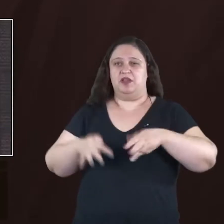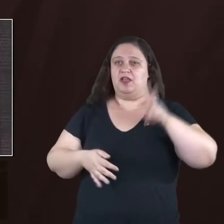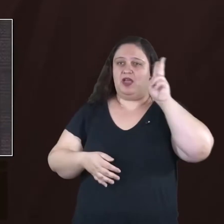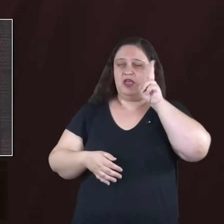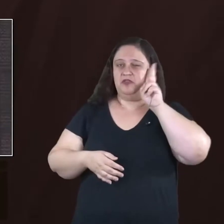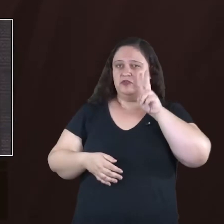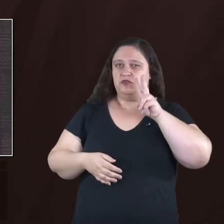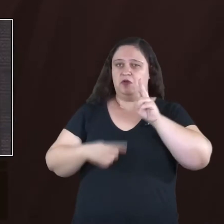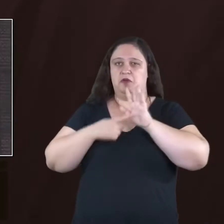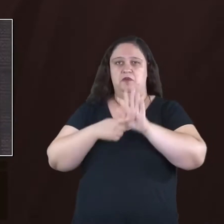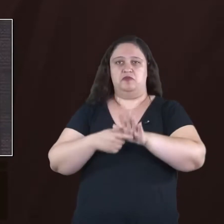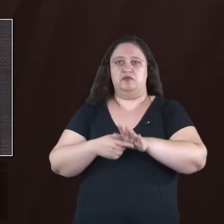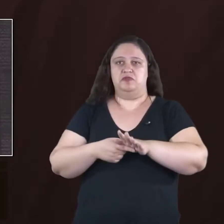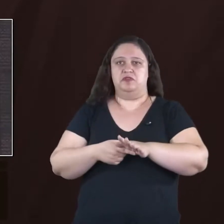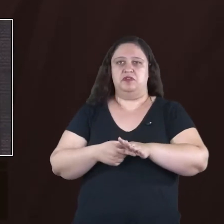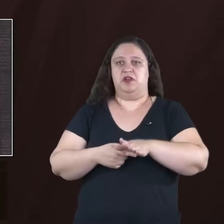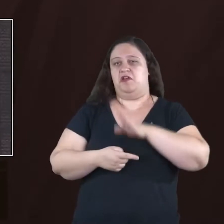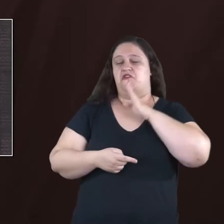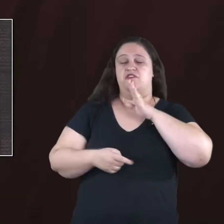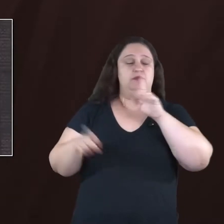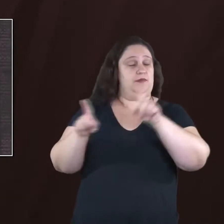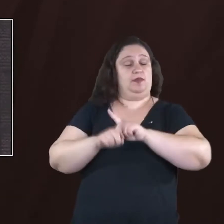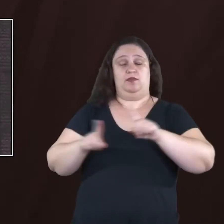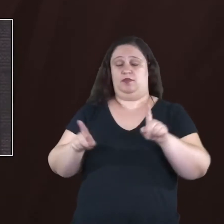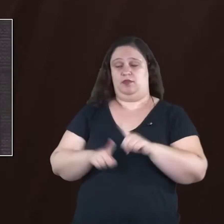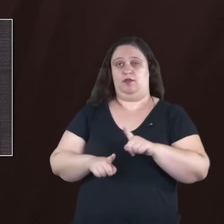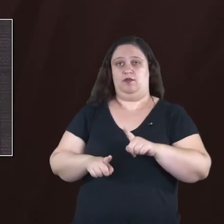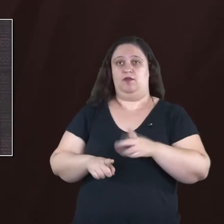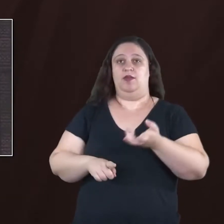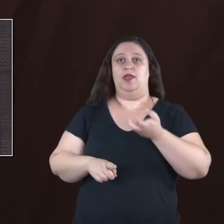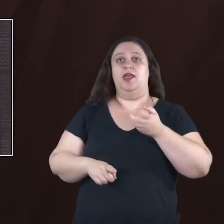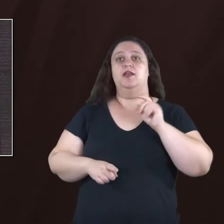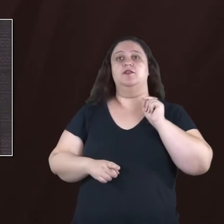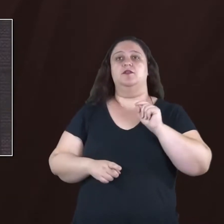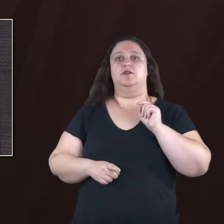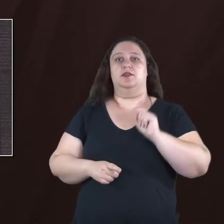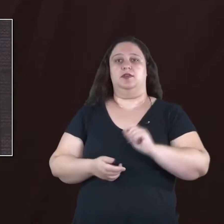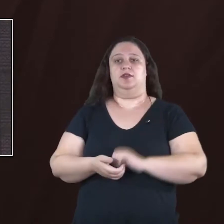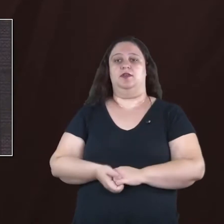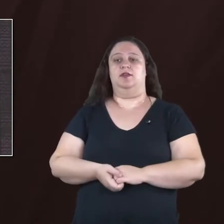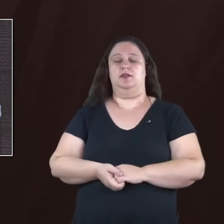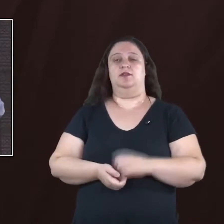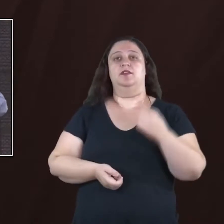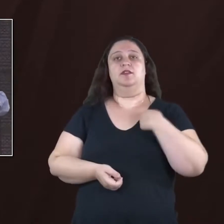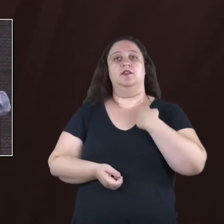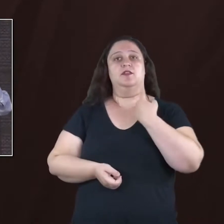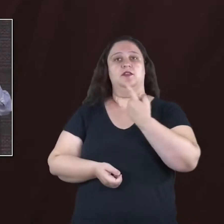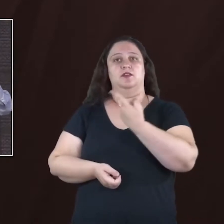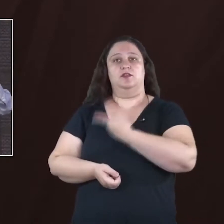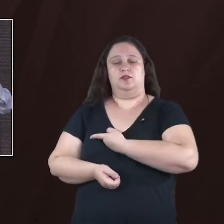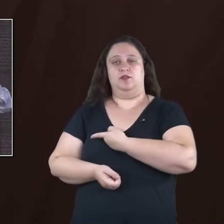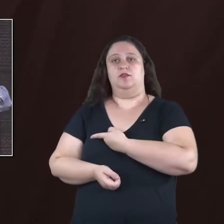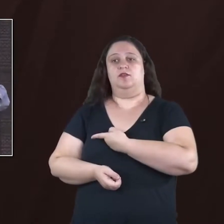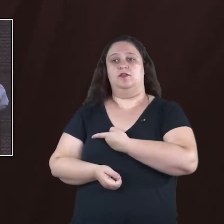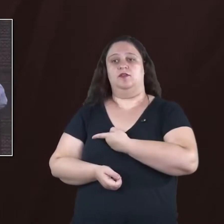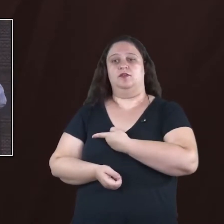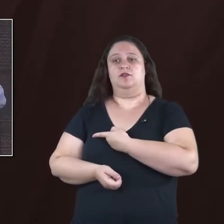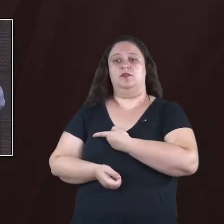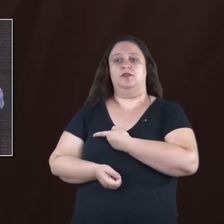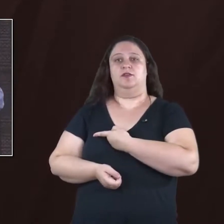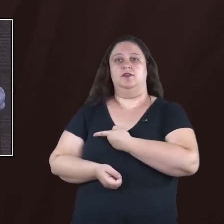mais conhecimento bíblico, mas o meu interesse, queridos irmãos, é nós